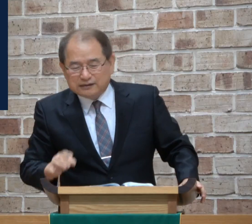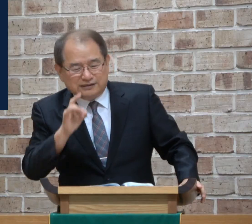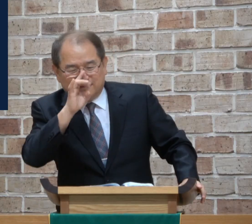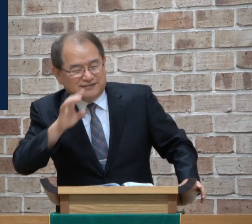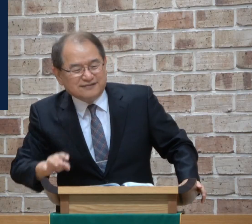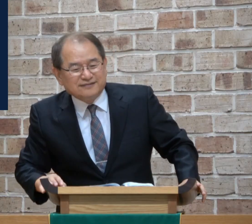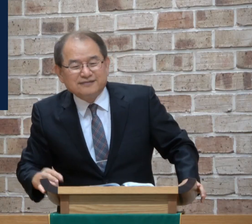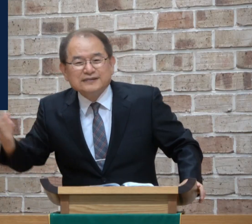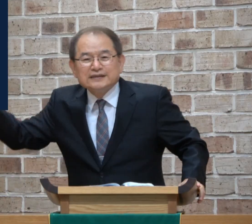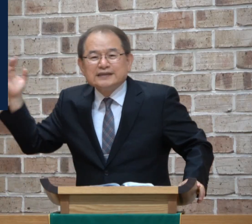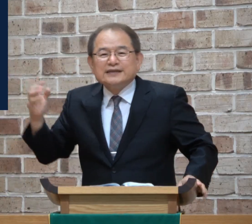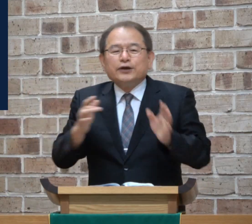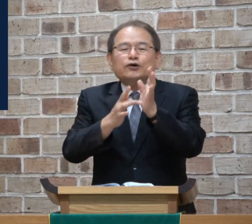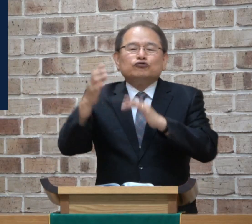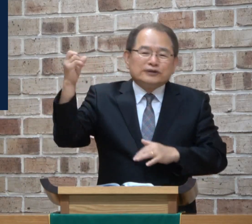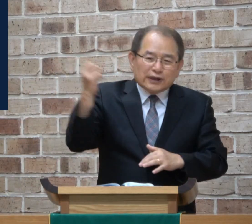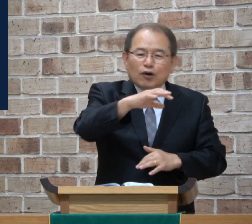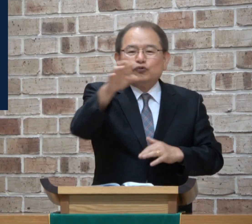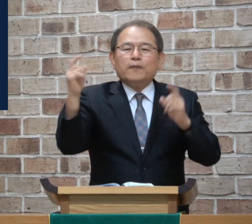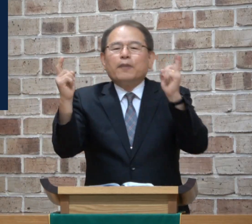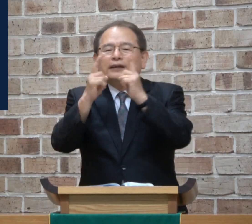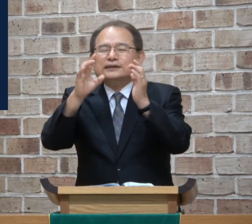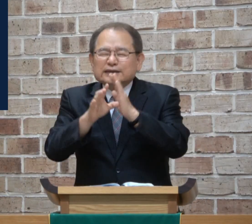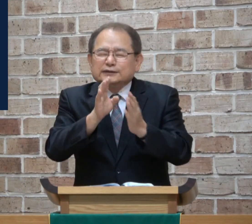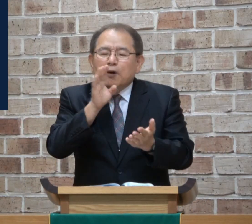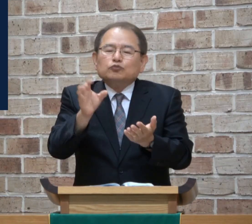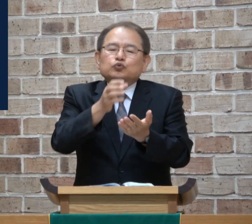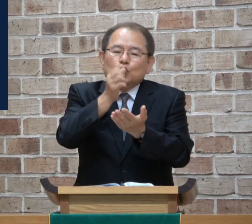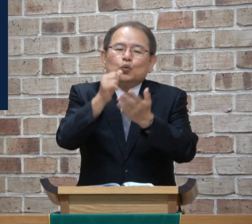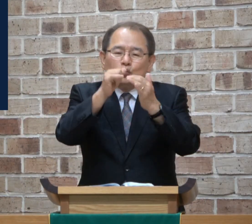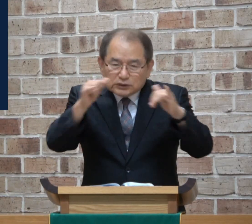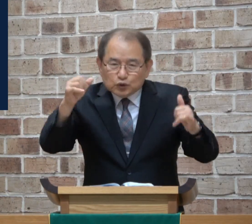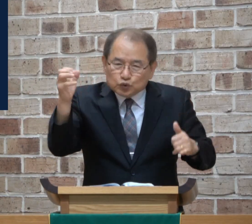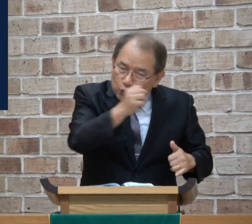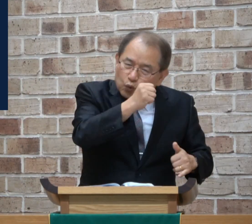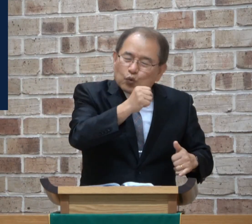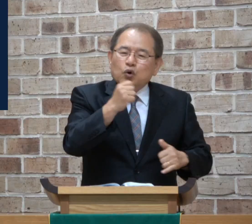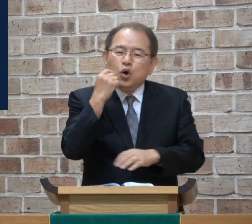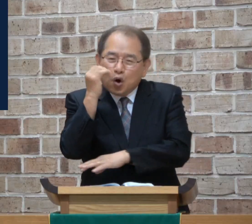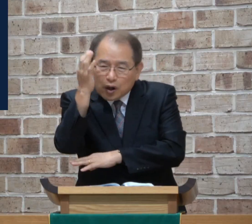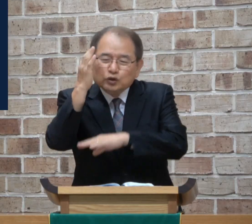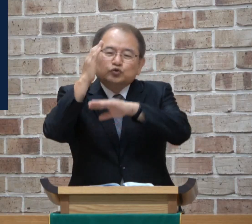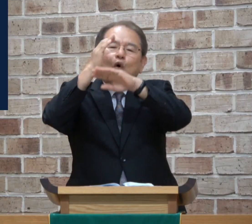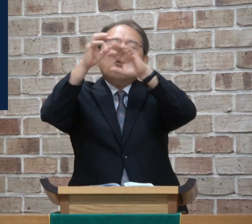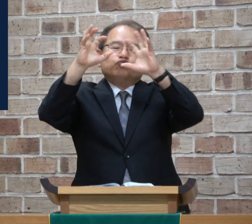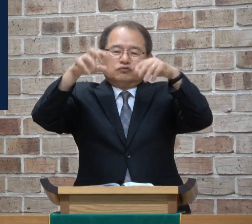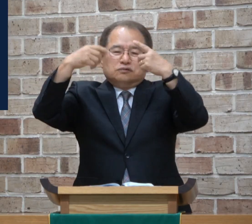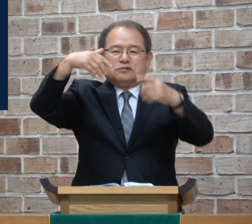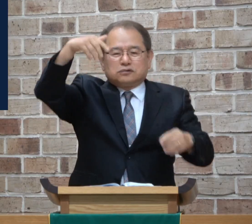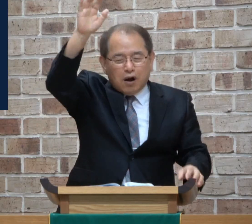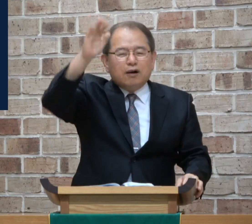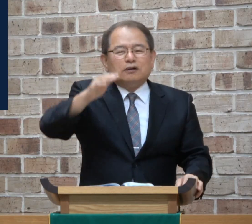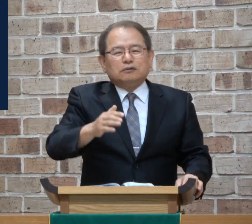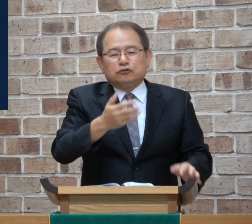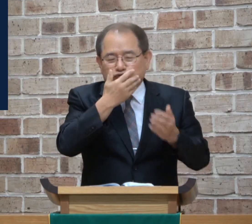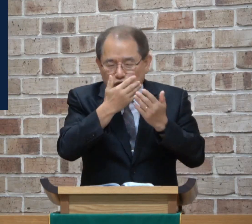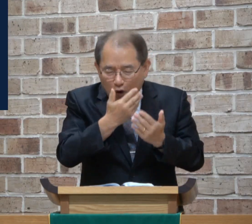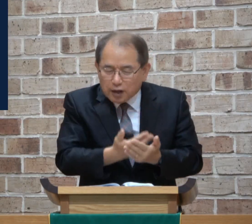모른다 하실 것입니다. 참 그리스도인으로 우리가 주님을 만나고 하나님 앞에 영광 돌리다가 우리가 천국